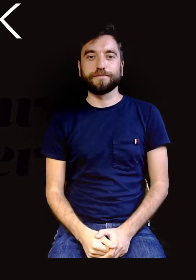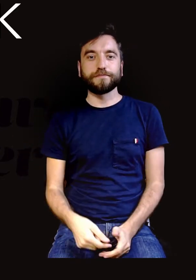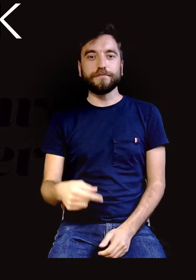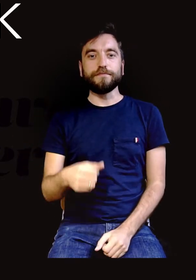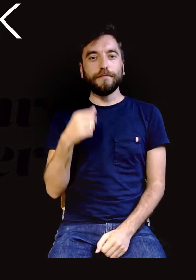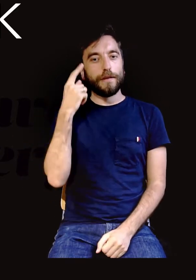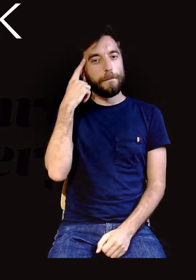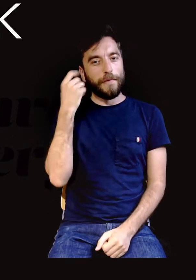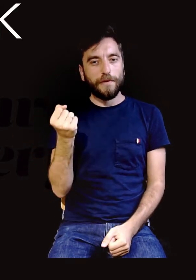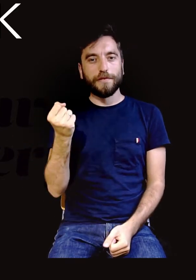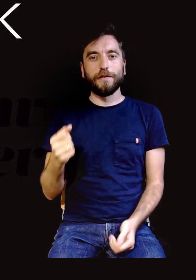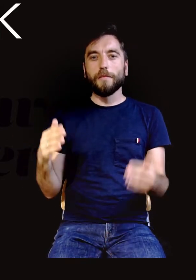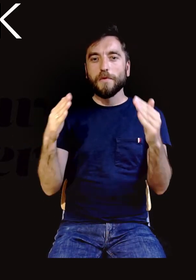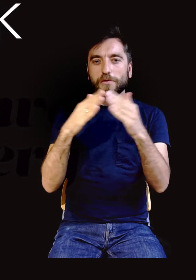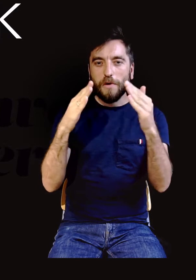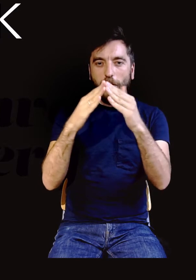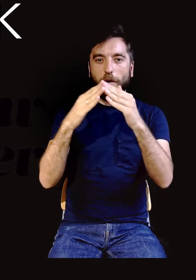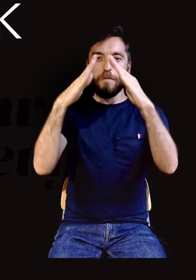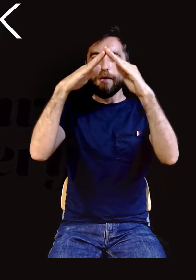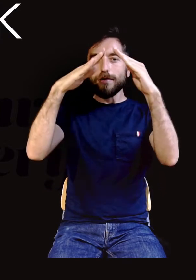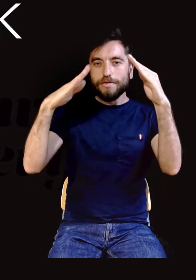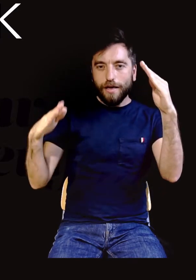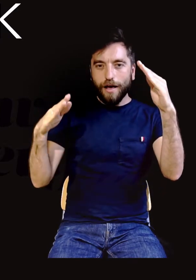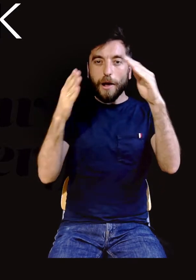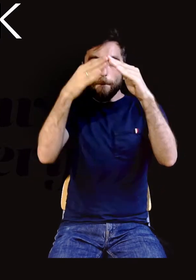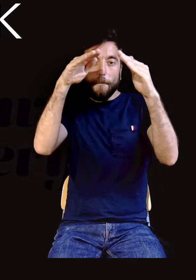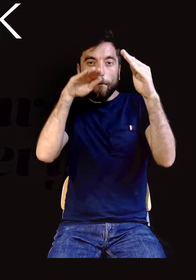i taka była... Zawsze pamiętam, że to było